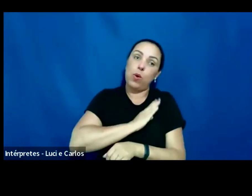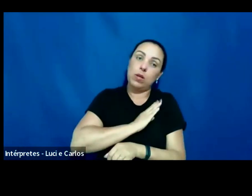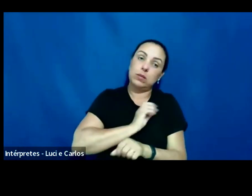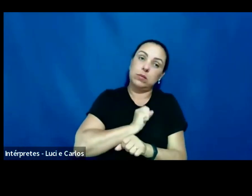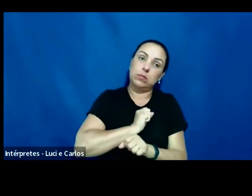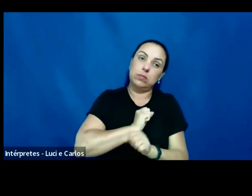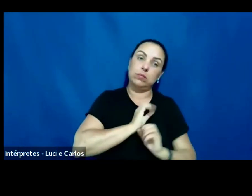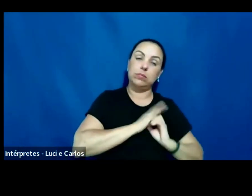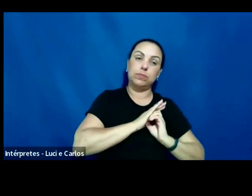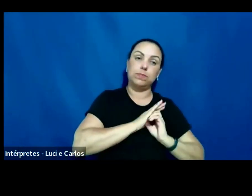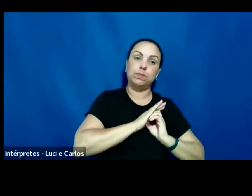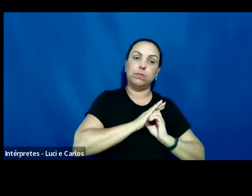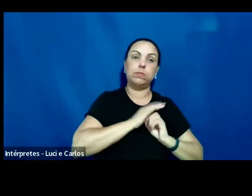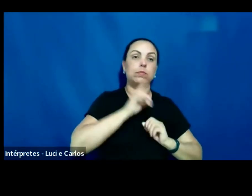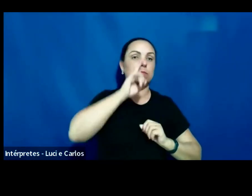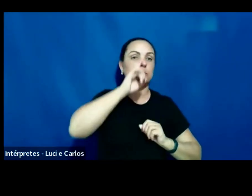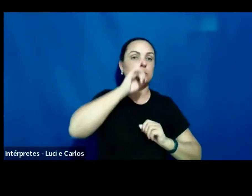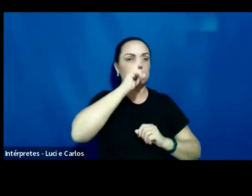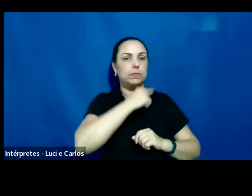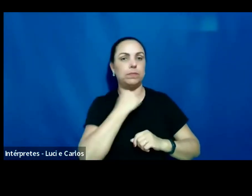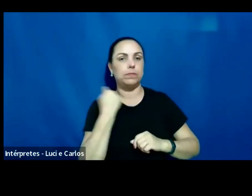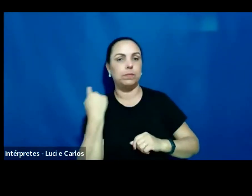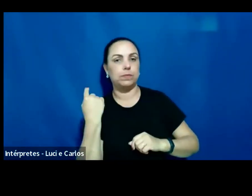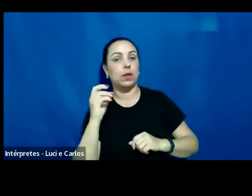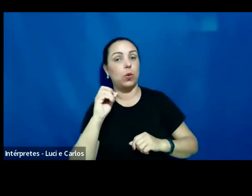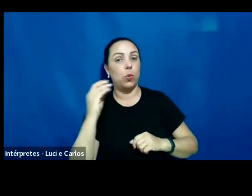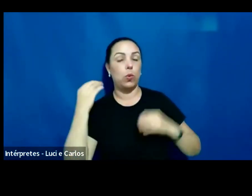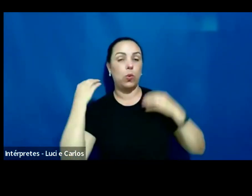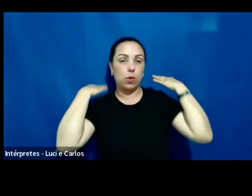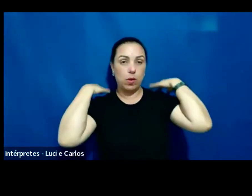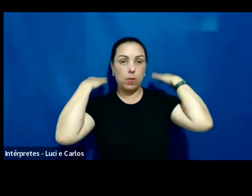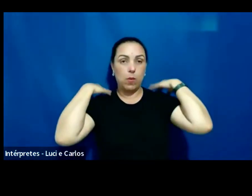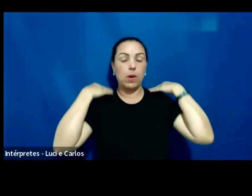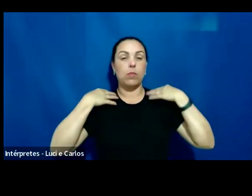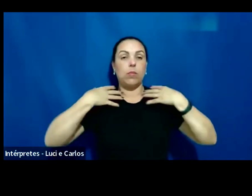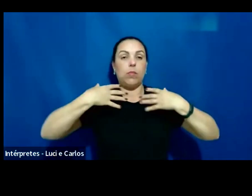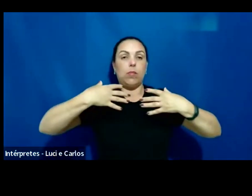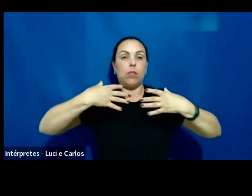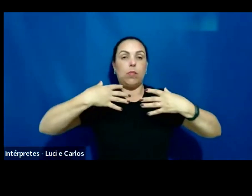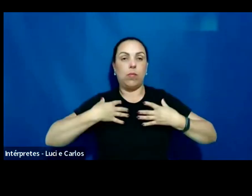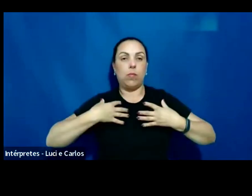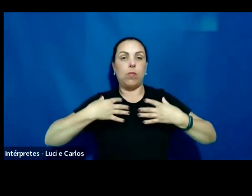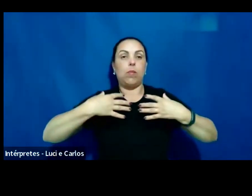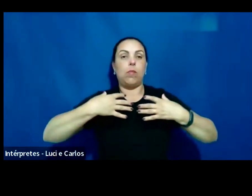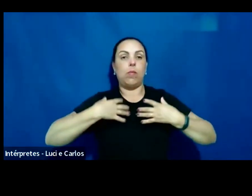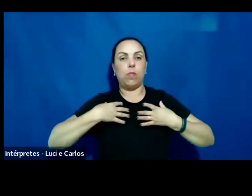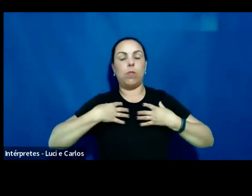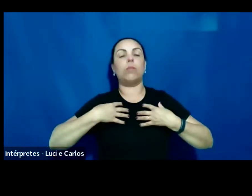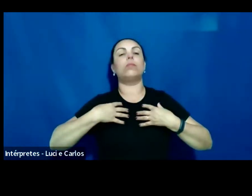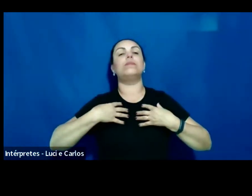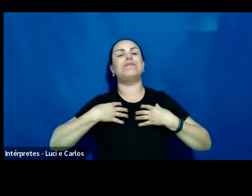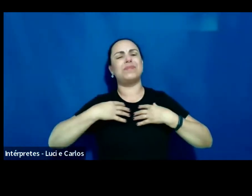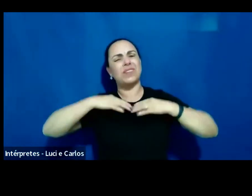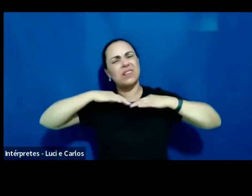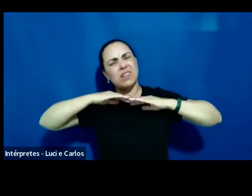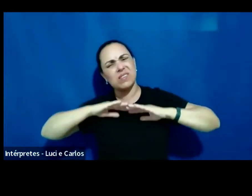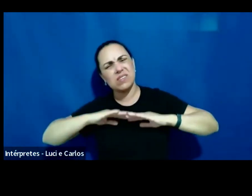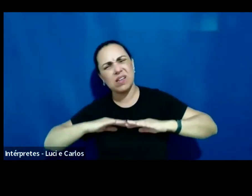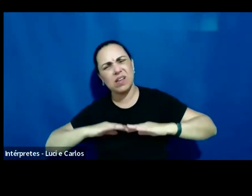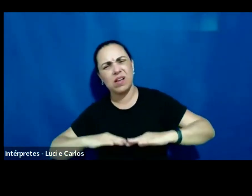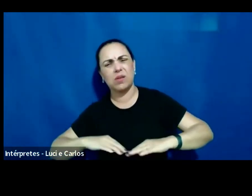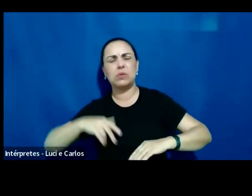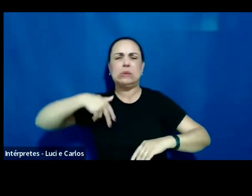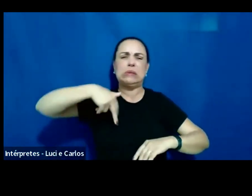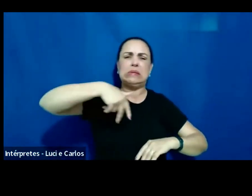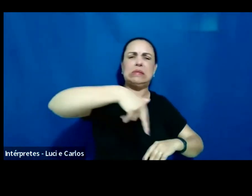jeito, você fala, às vezes é uma dorzinha aqui, é uma dorzinha ali na panturrilha, né? Às vezes um cansaço que você não tinha